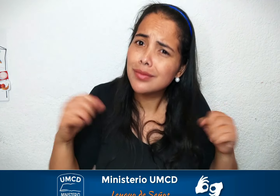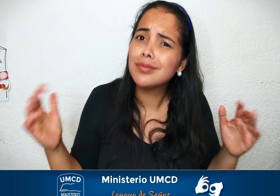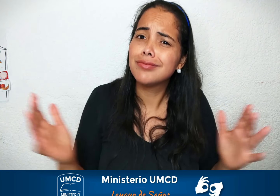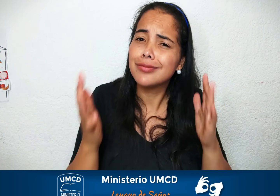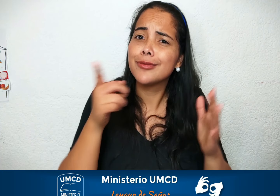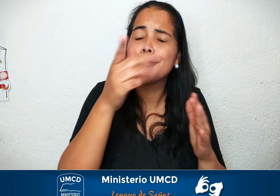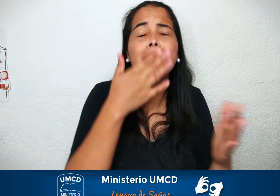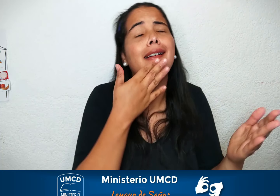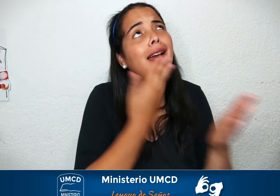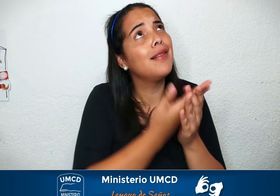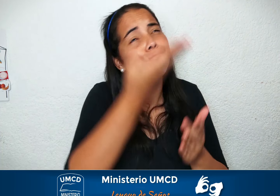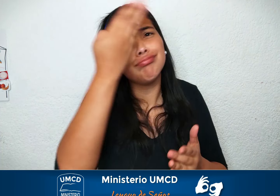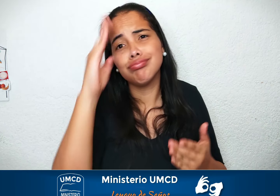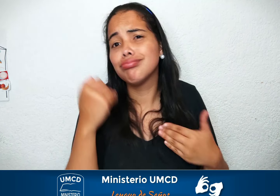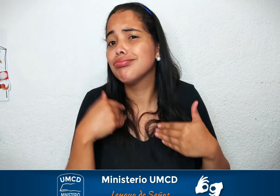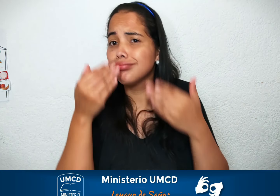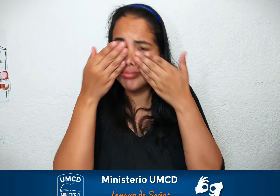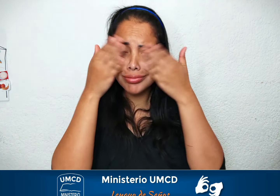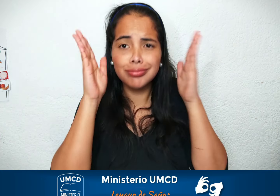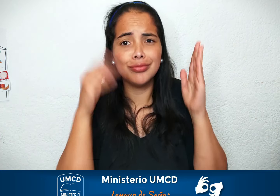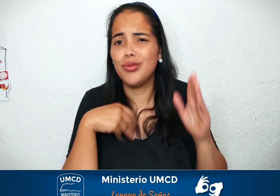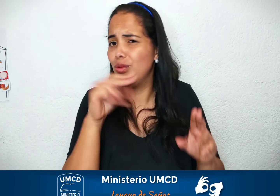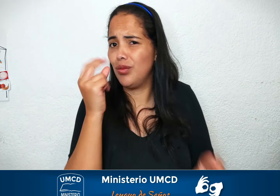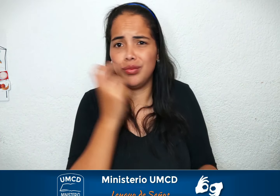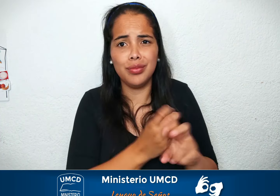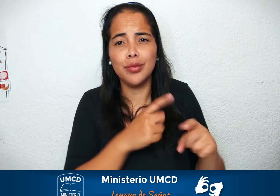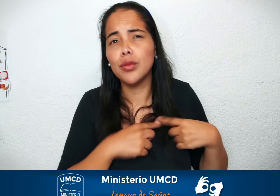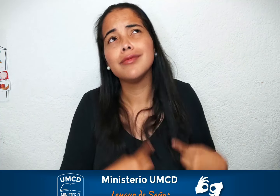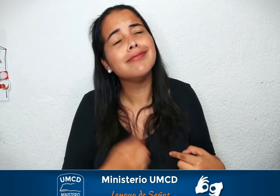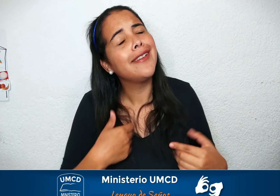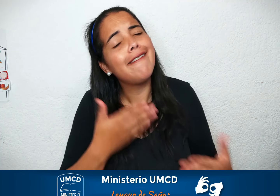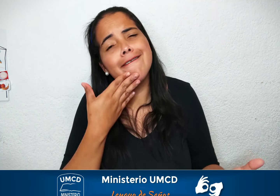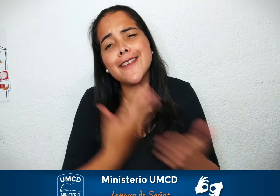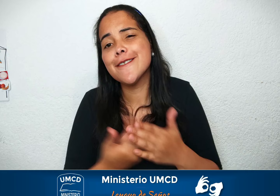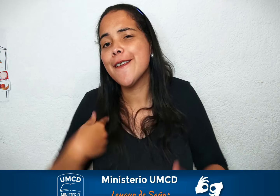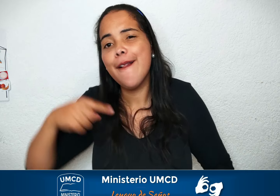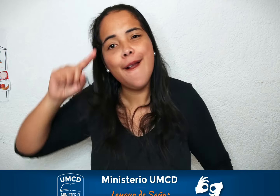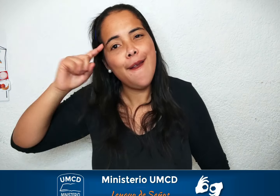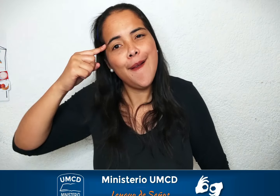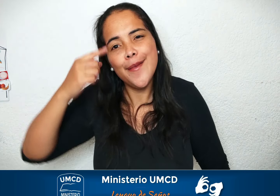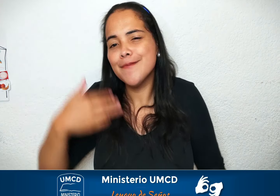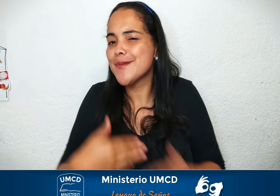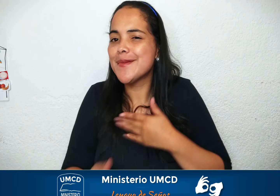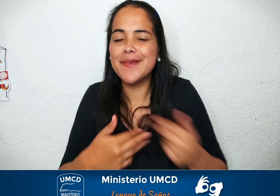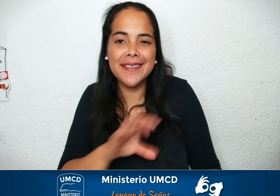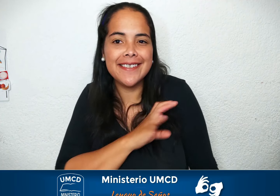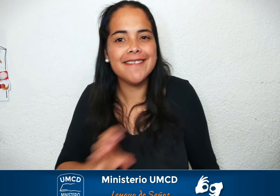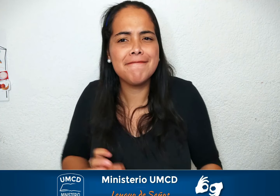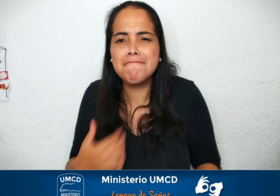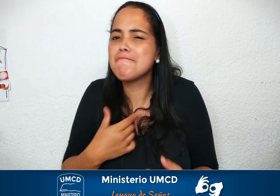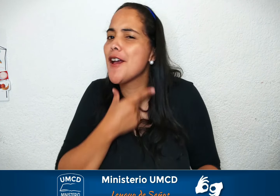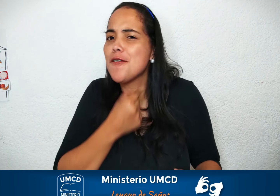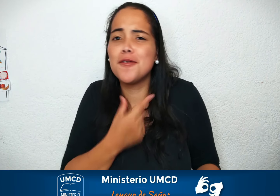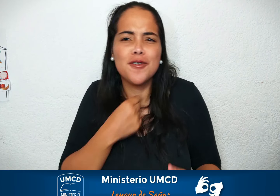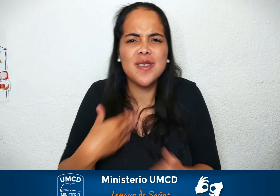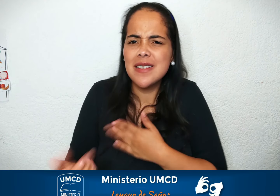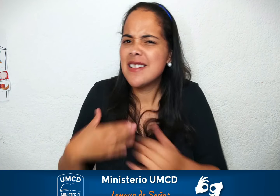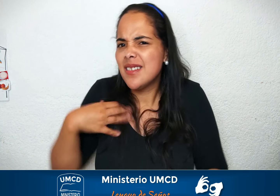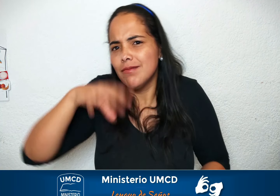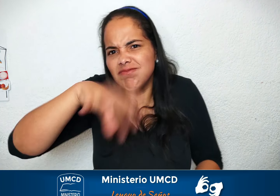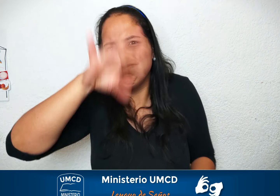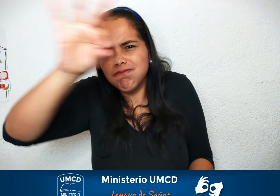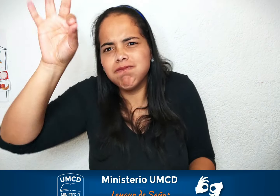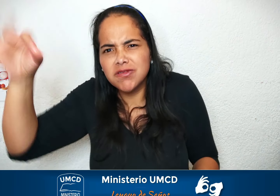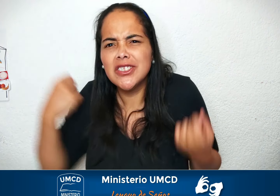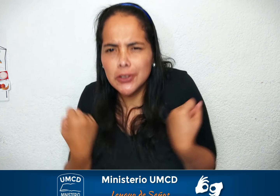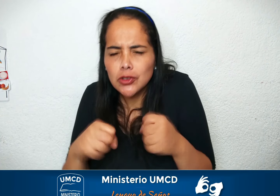personal, dé gracias a Dios, que es la locura, como Pablo lo dice, es la locura de esta predicación, lo que nos ha llevado